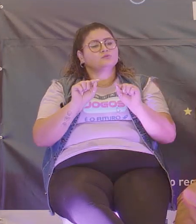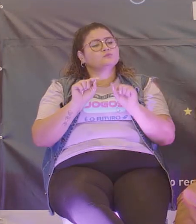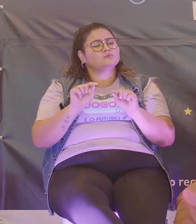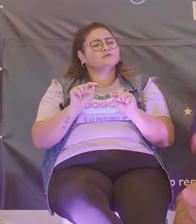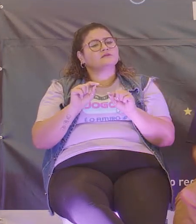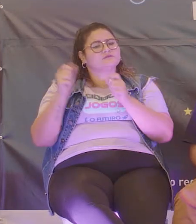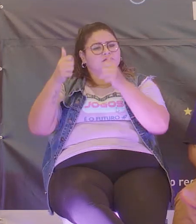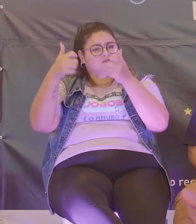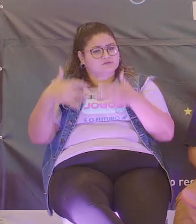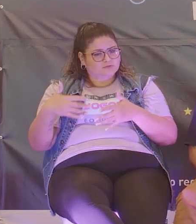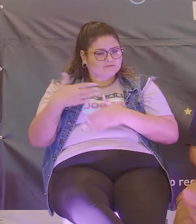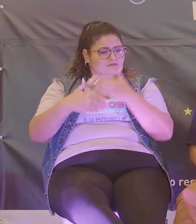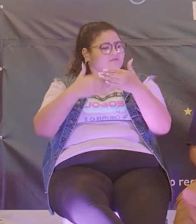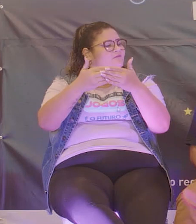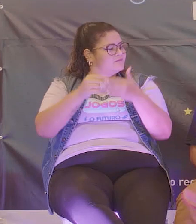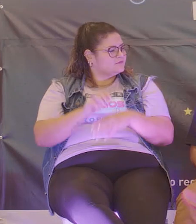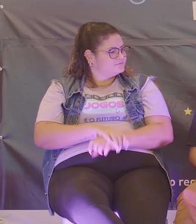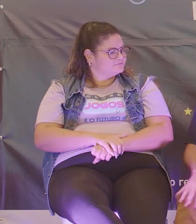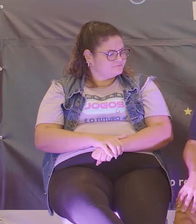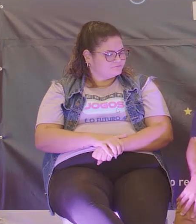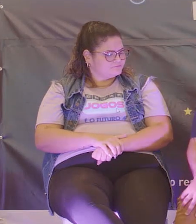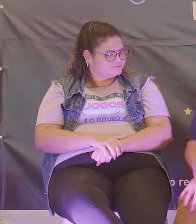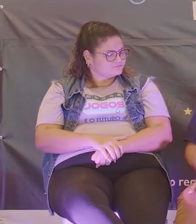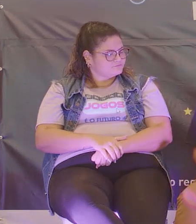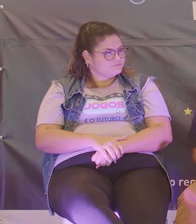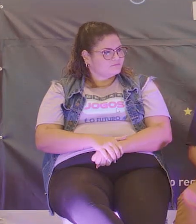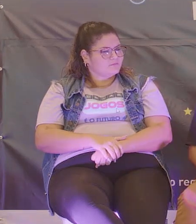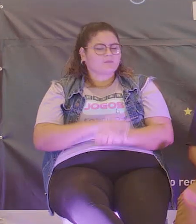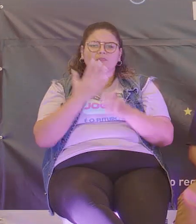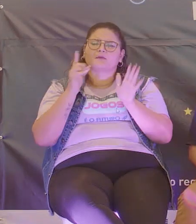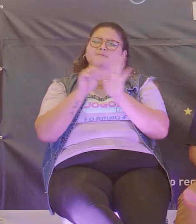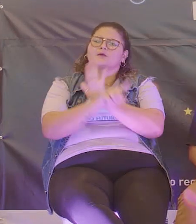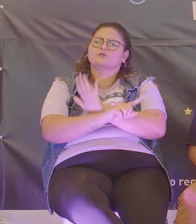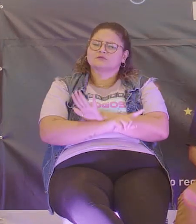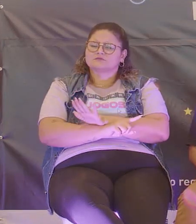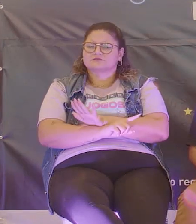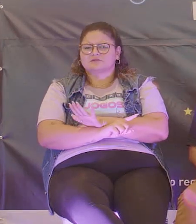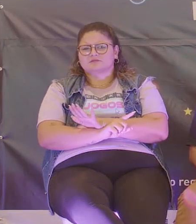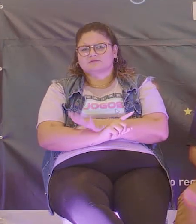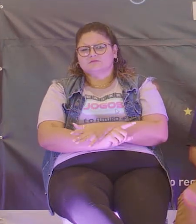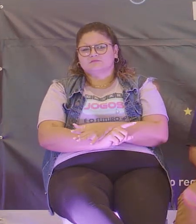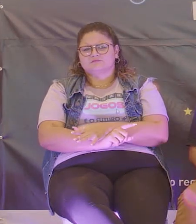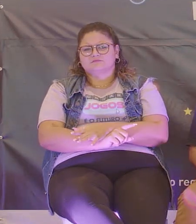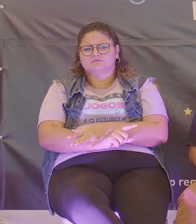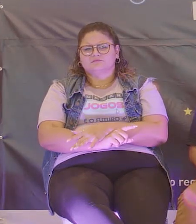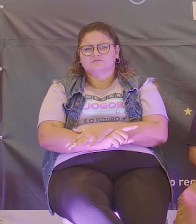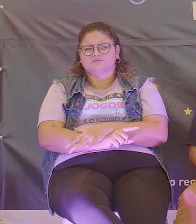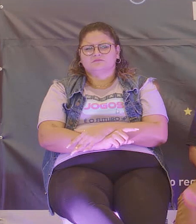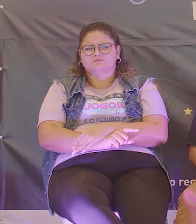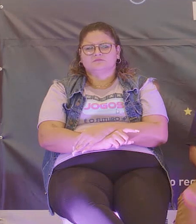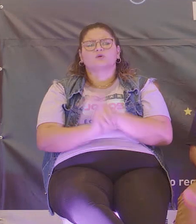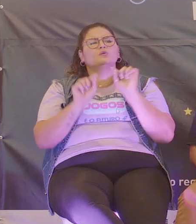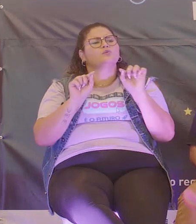do desenvolvimento, né? Eu queria te perguntar uma seguinte coisa. O que você acha em relação aos